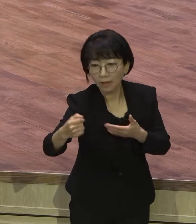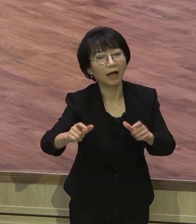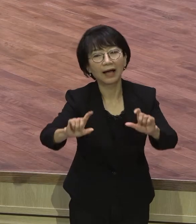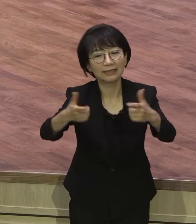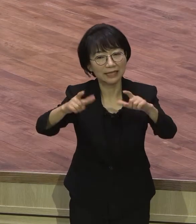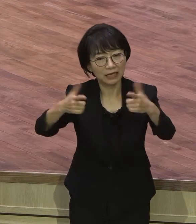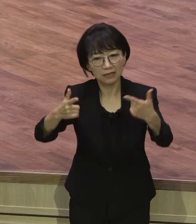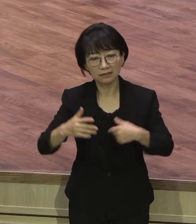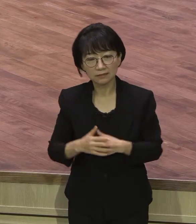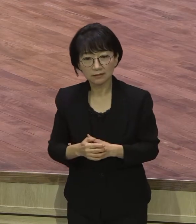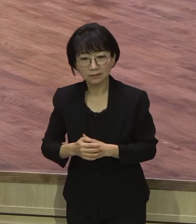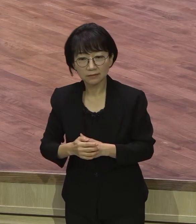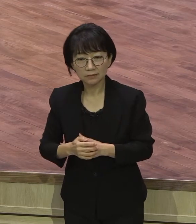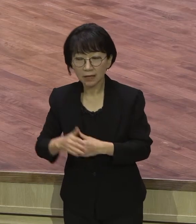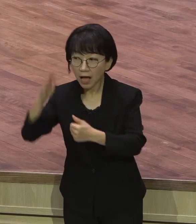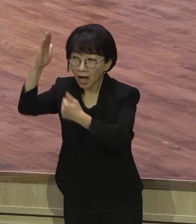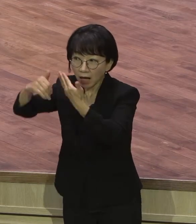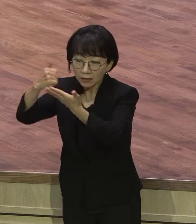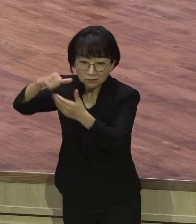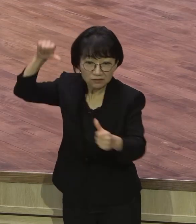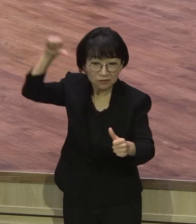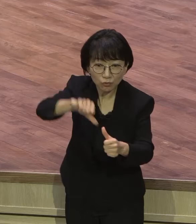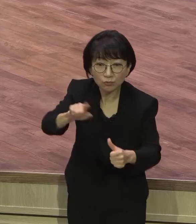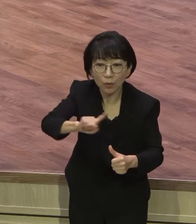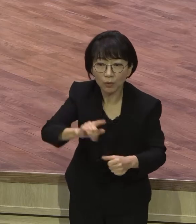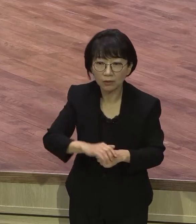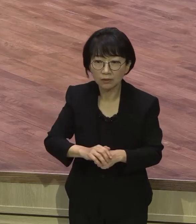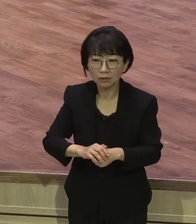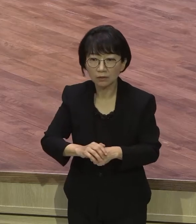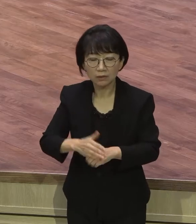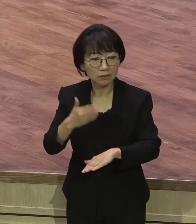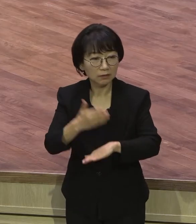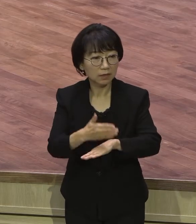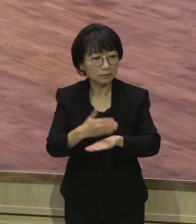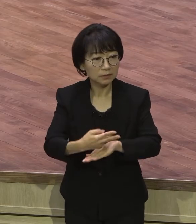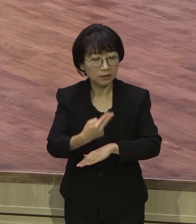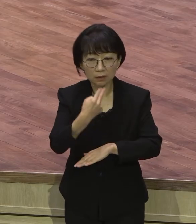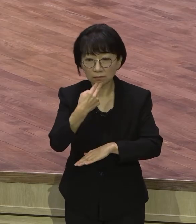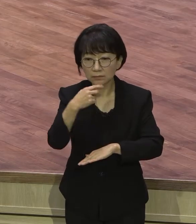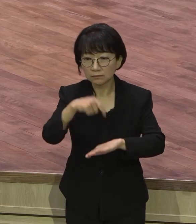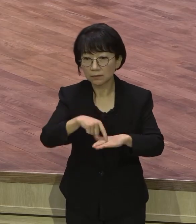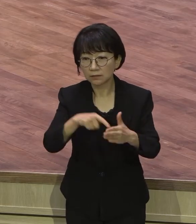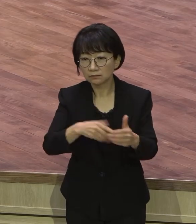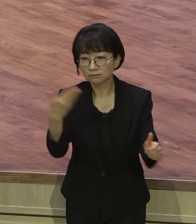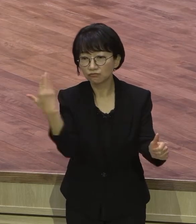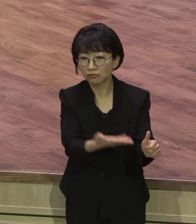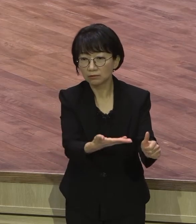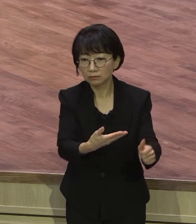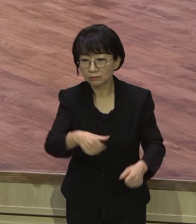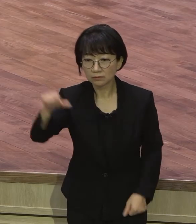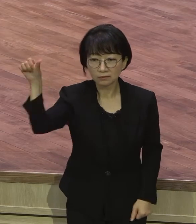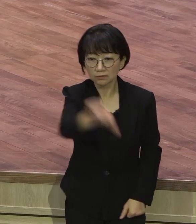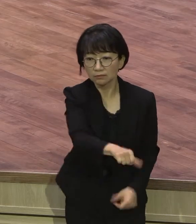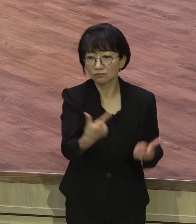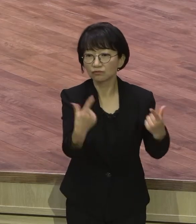아닙니다. 감사하지 못하는 메마른 마음을 주는 것이 저주입니다. 그랬어.